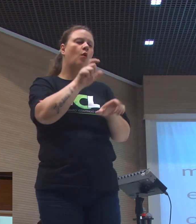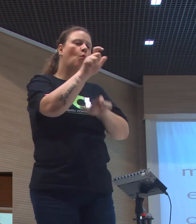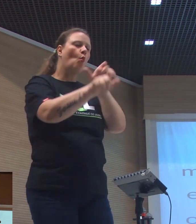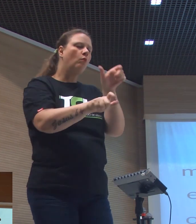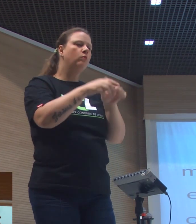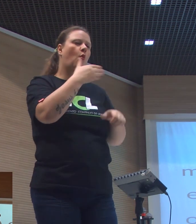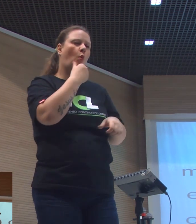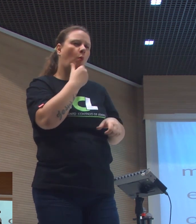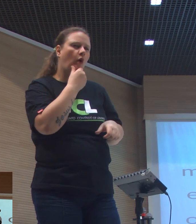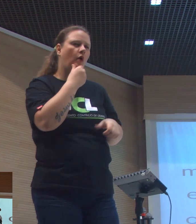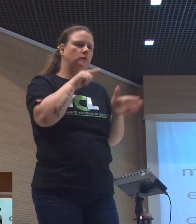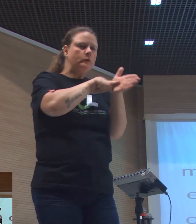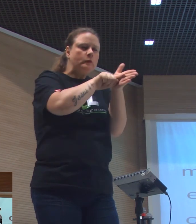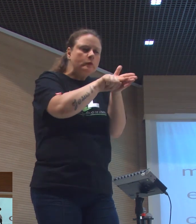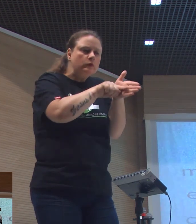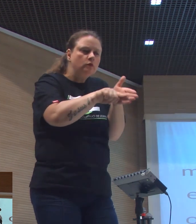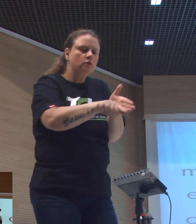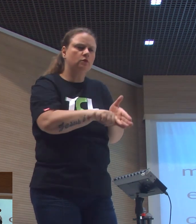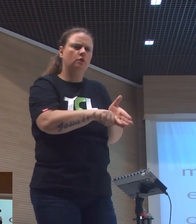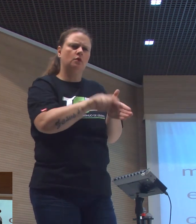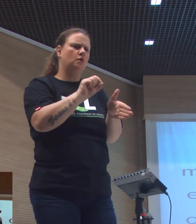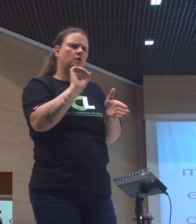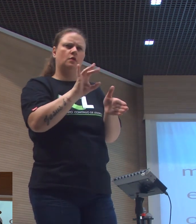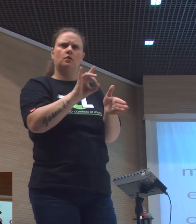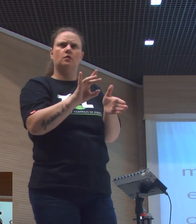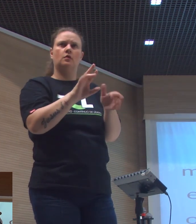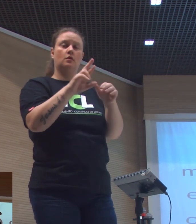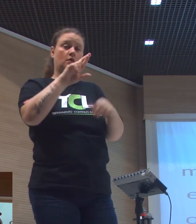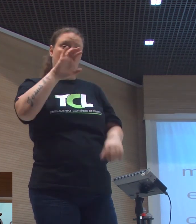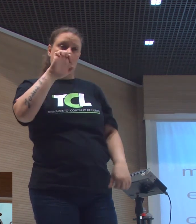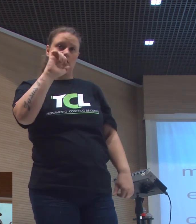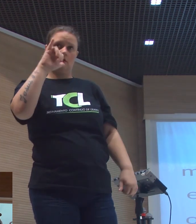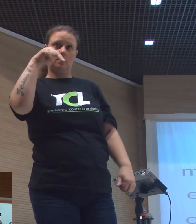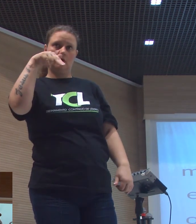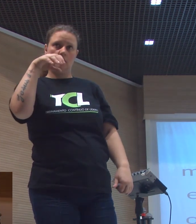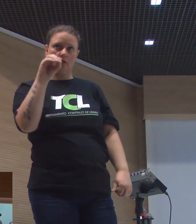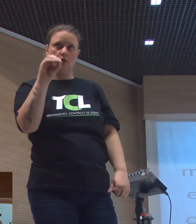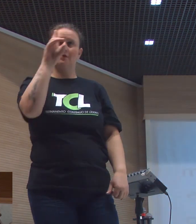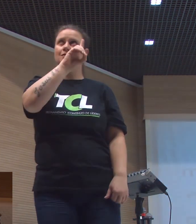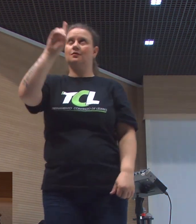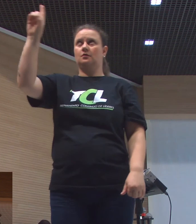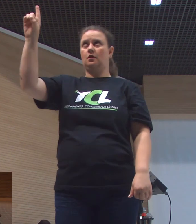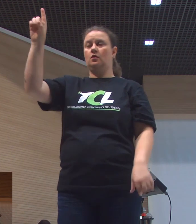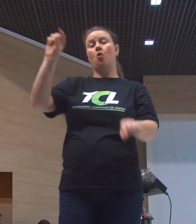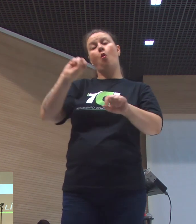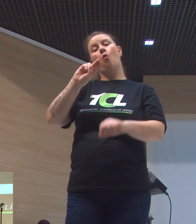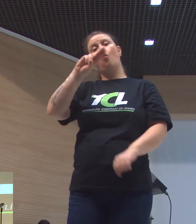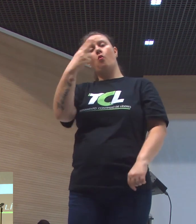concordam nisso, que são só a expressão ali, reino de Deus ou reino do céu, mas quer dizer a mesma